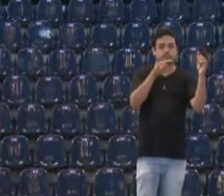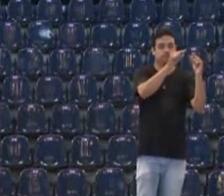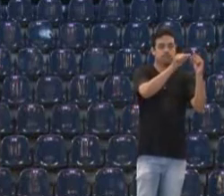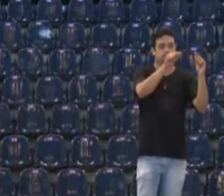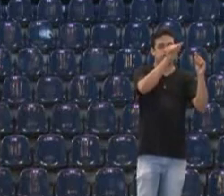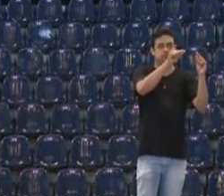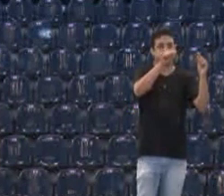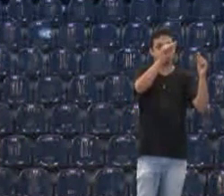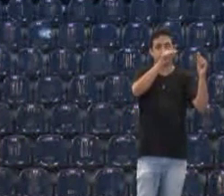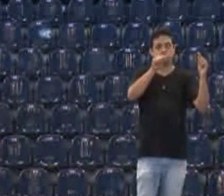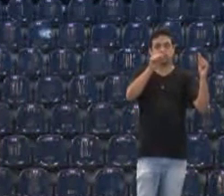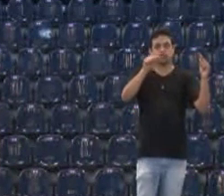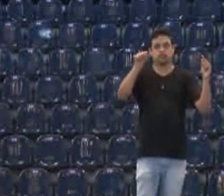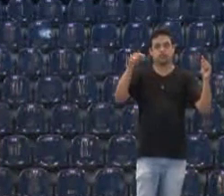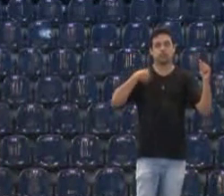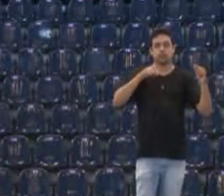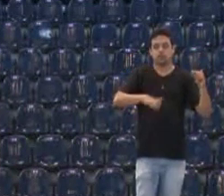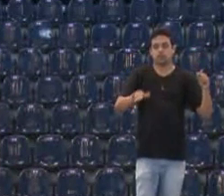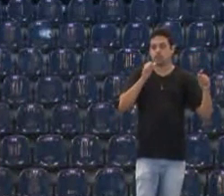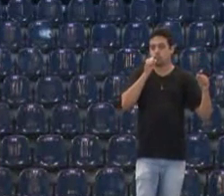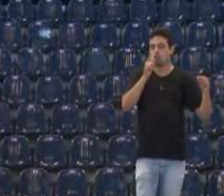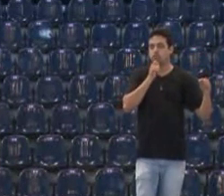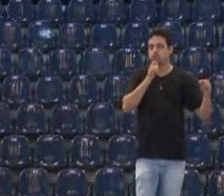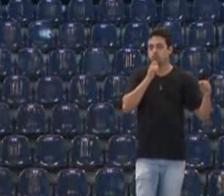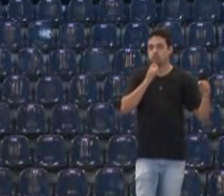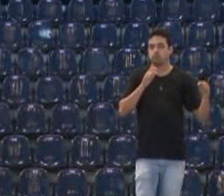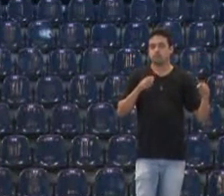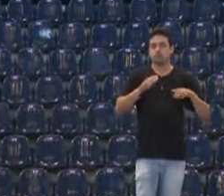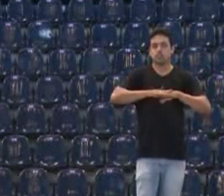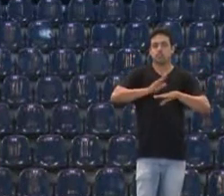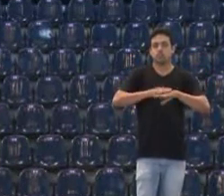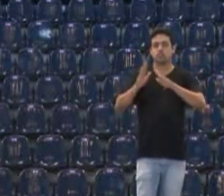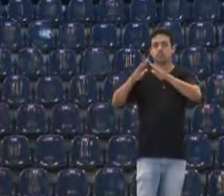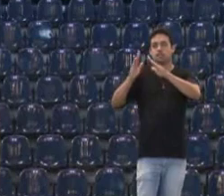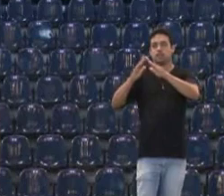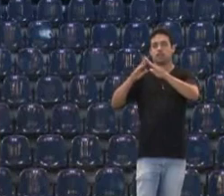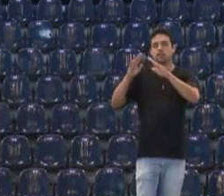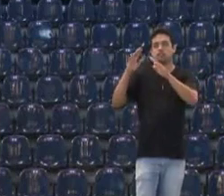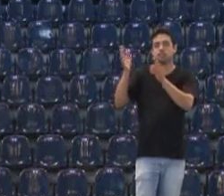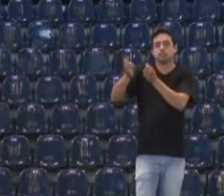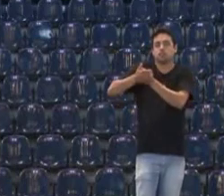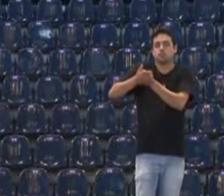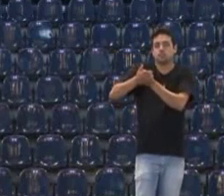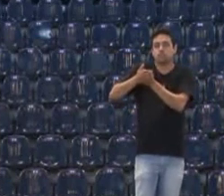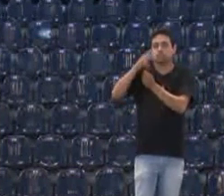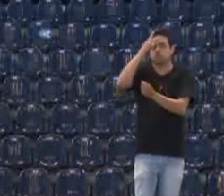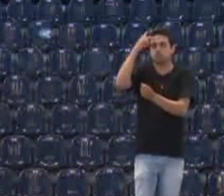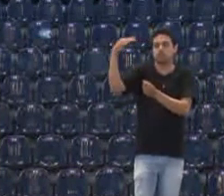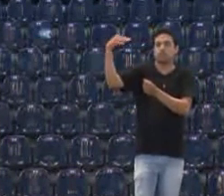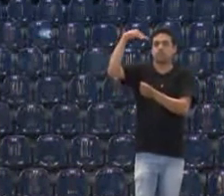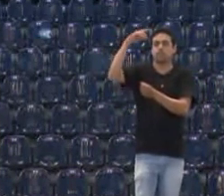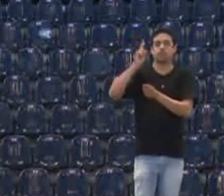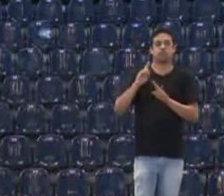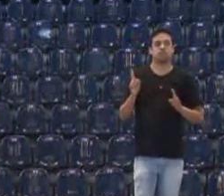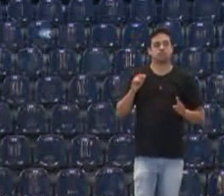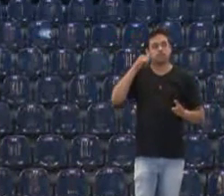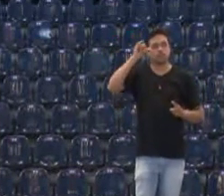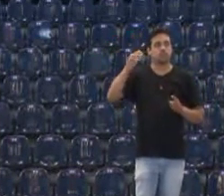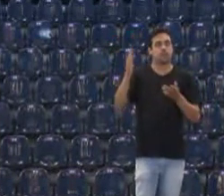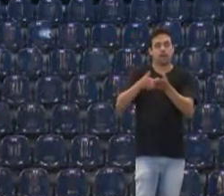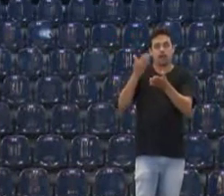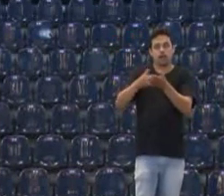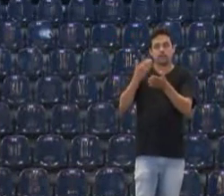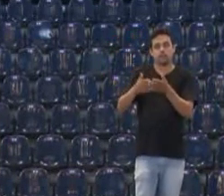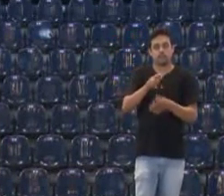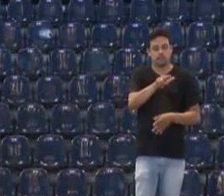caligrafia, mais criança não. Sozinho em casa, para sem ninguém ver. Deixa ninguém ver não. Compra um caderno de caligrafia